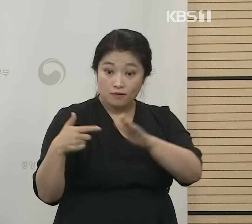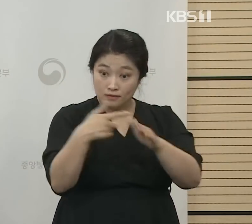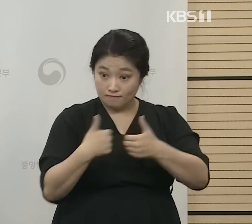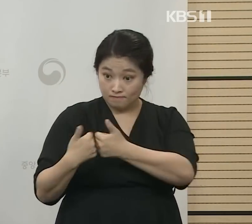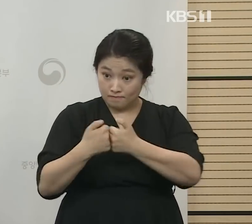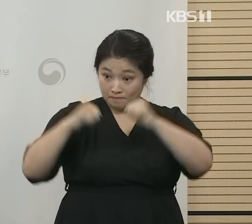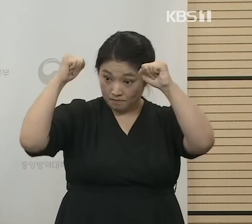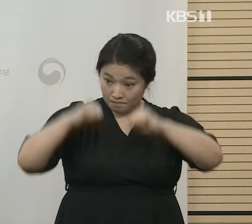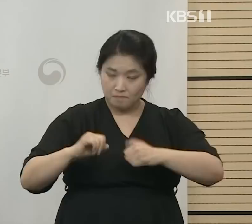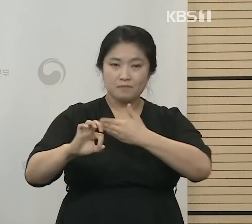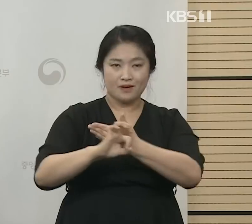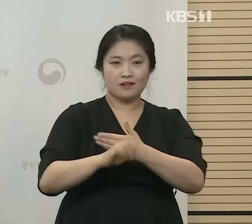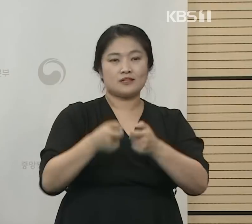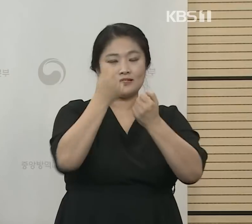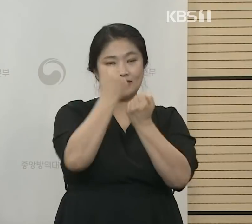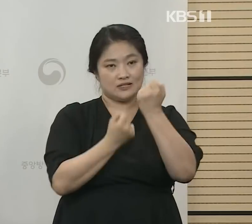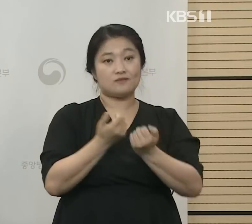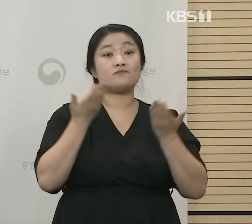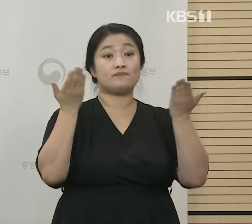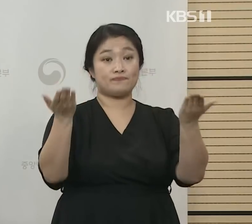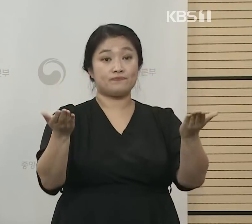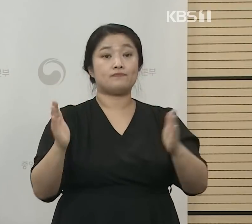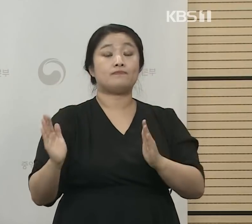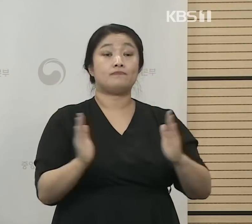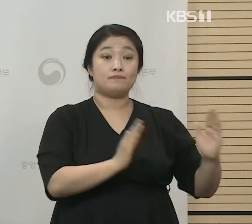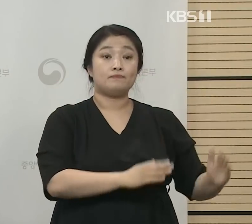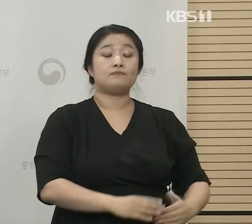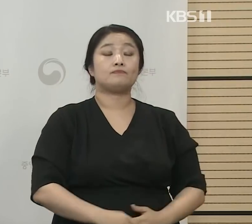내에서 세부적으로 안내드리도록 하겠습니다.